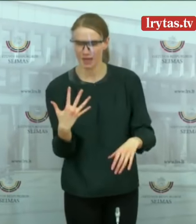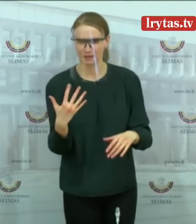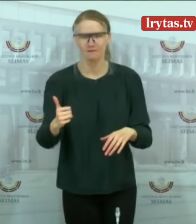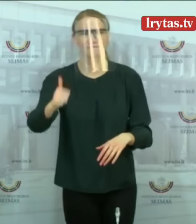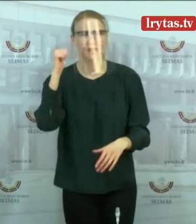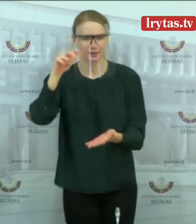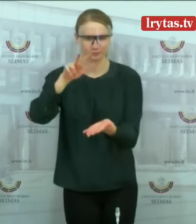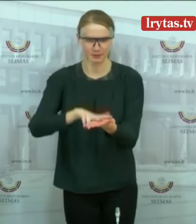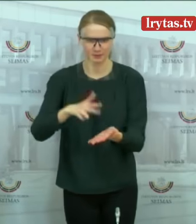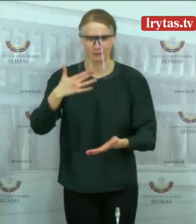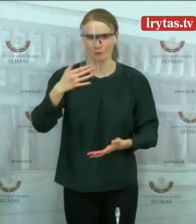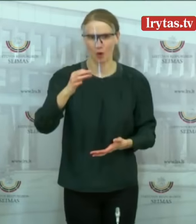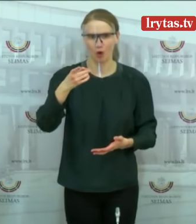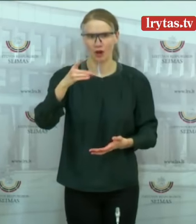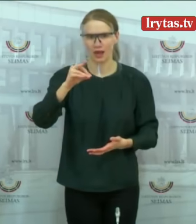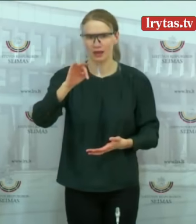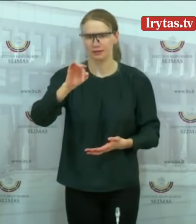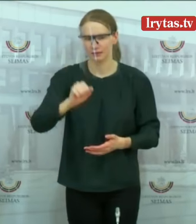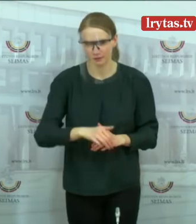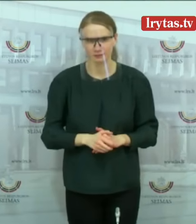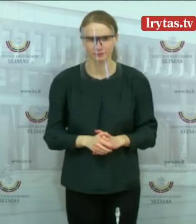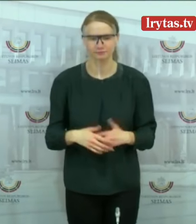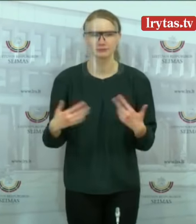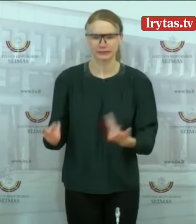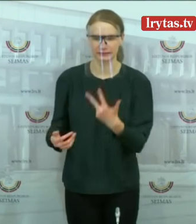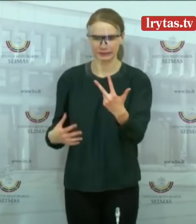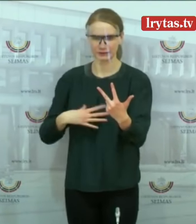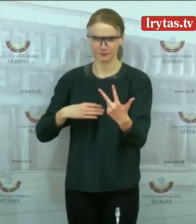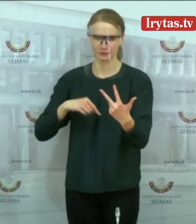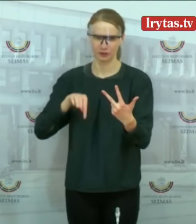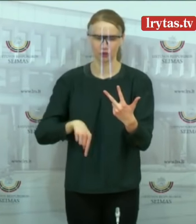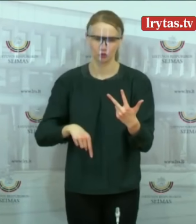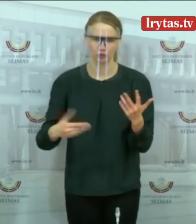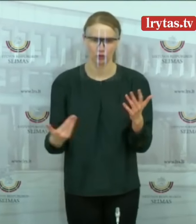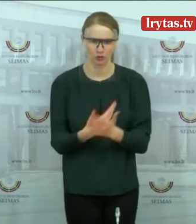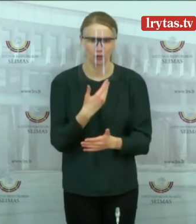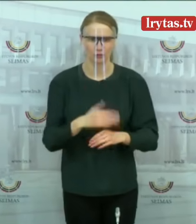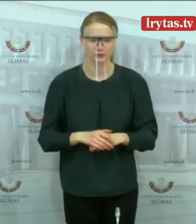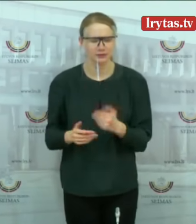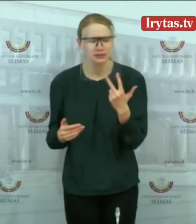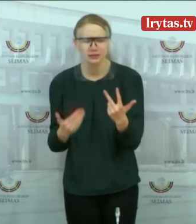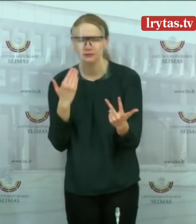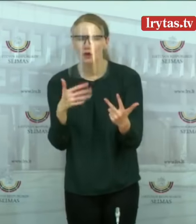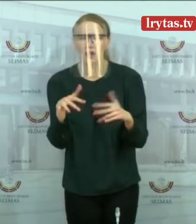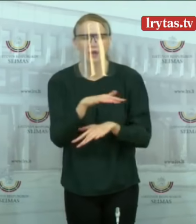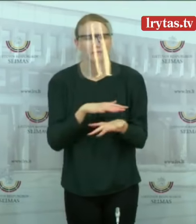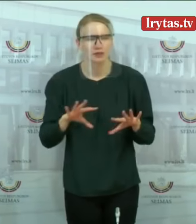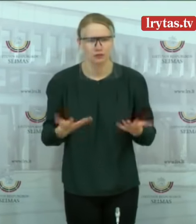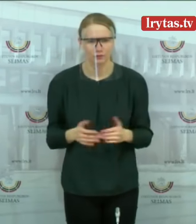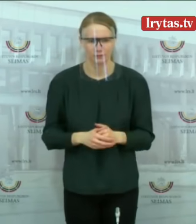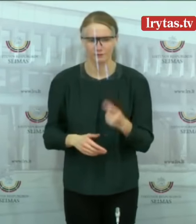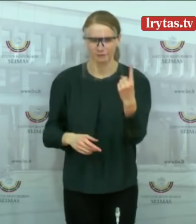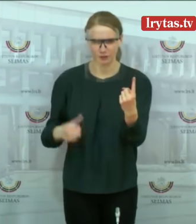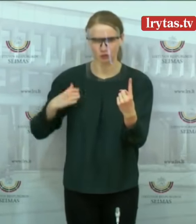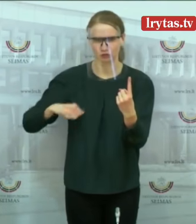nustatyti Molėtuose, Šilutės rajone, bei 3 atvejai Vilniuje. Kas yra tie 3 atvejai? Tai yra vienas